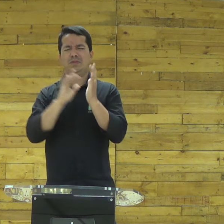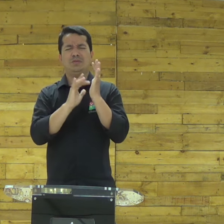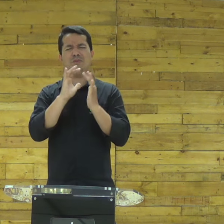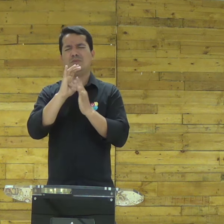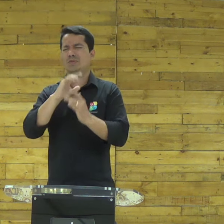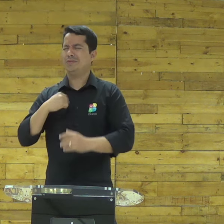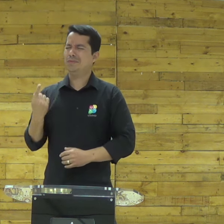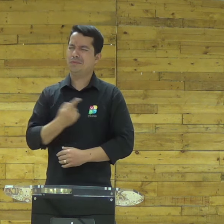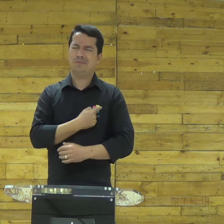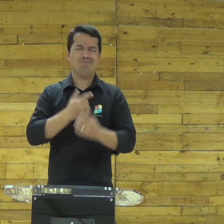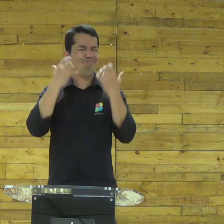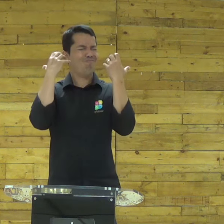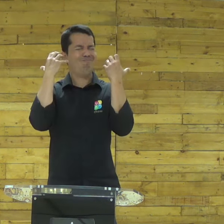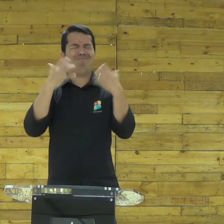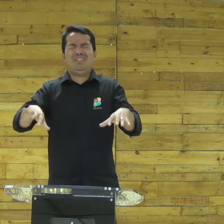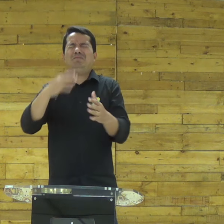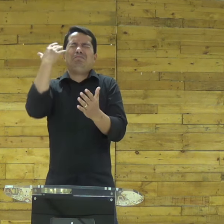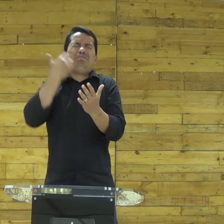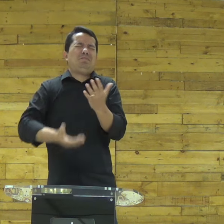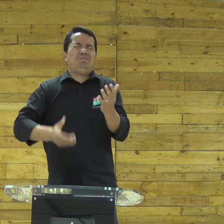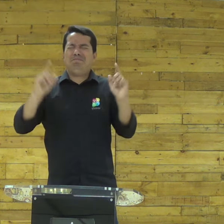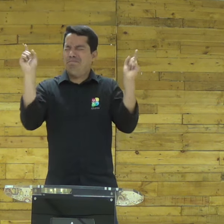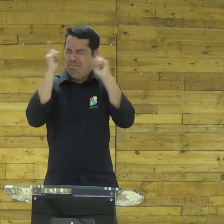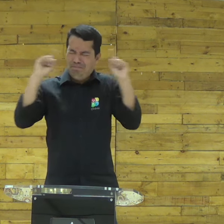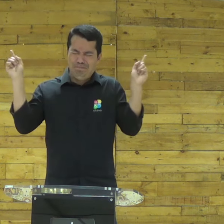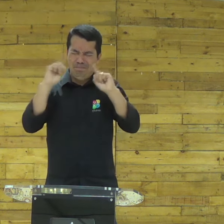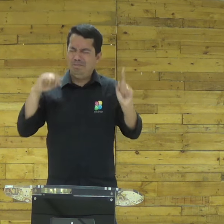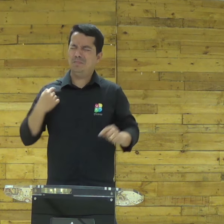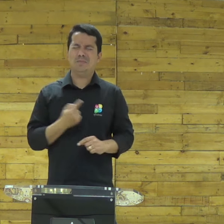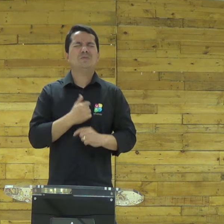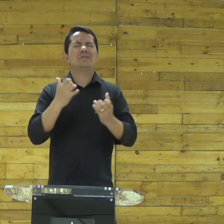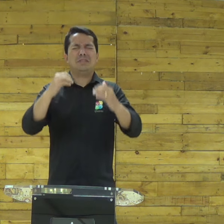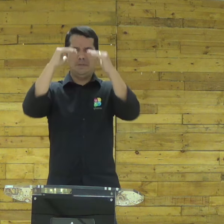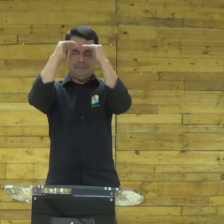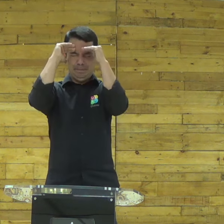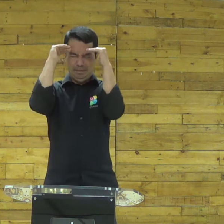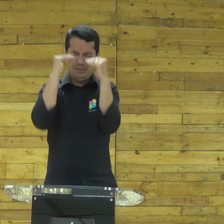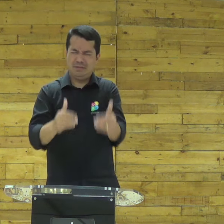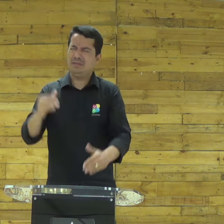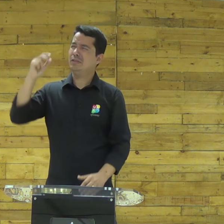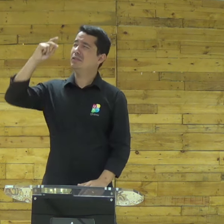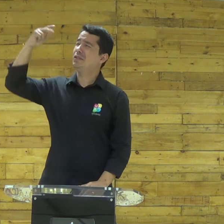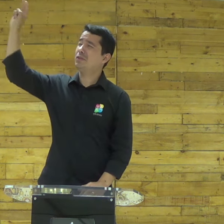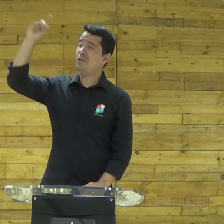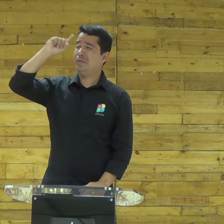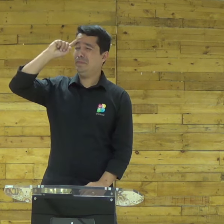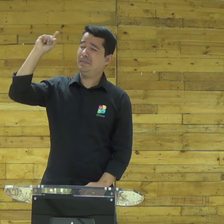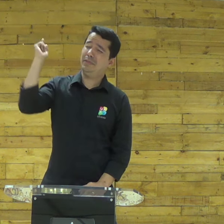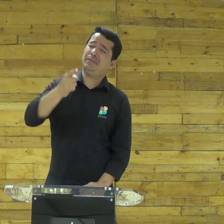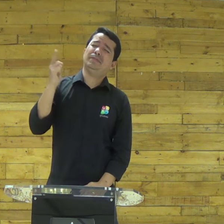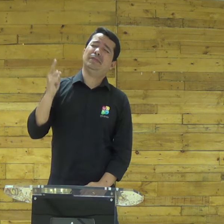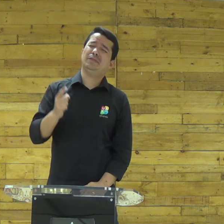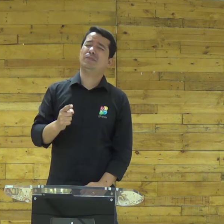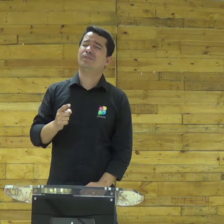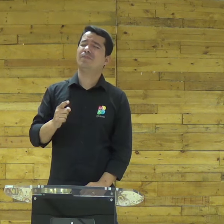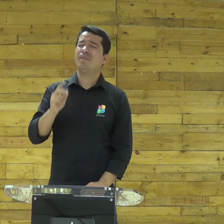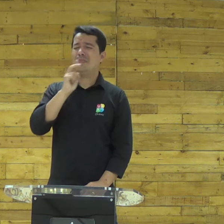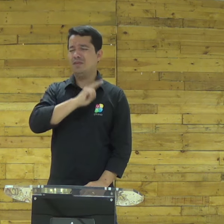ó pai por favor em nome de Jesus não queremos perder este compromisso Mas queremos obedecer ao seu